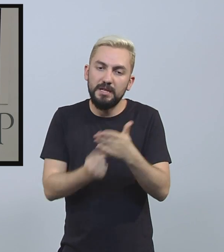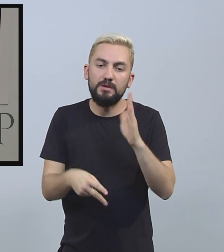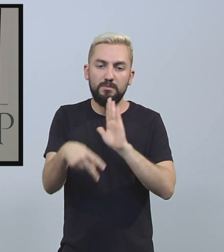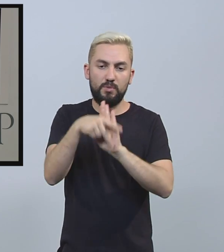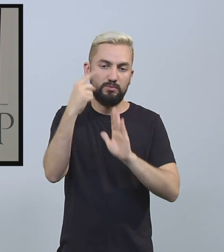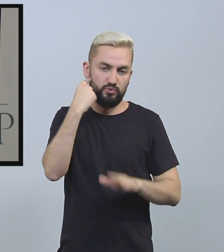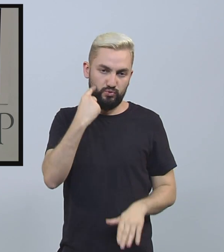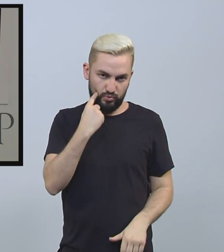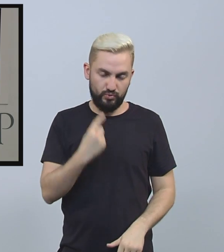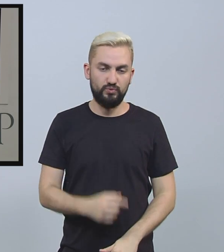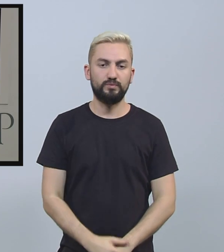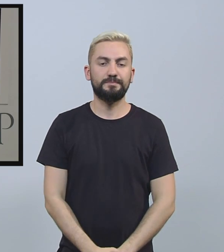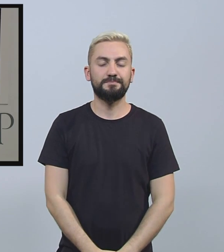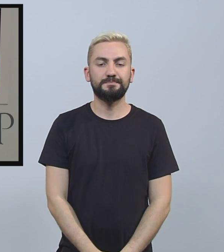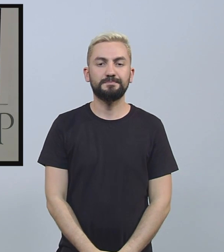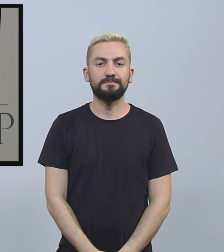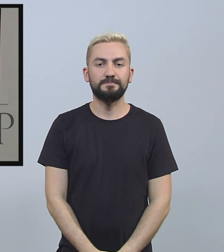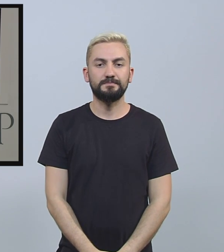surdos.